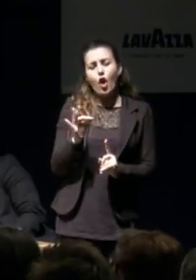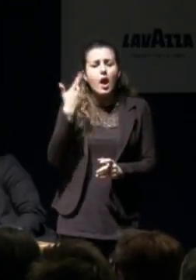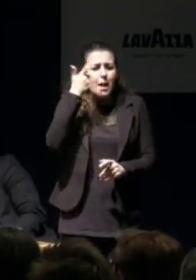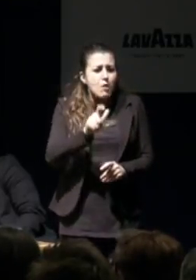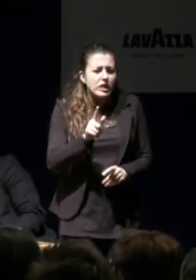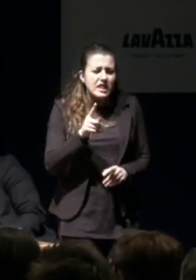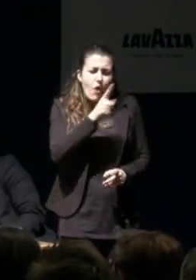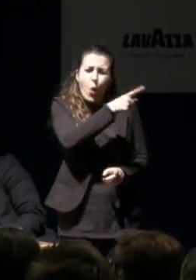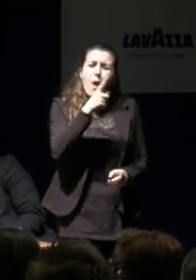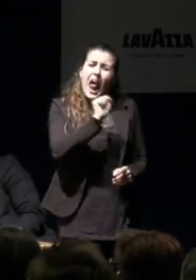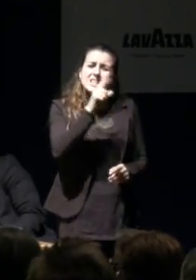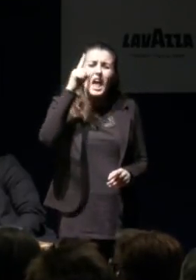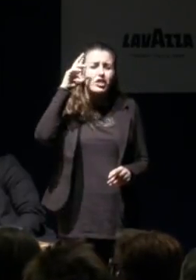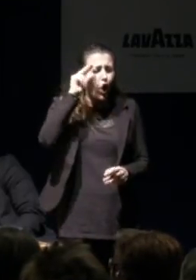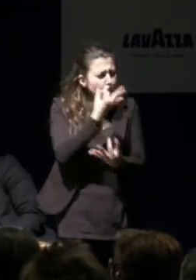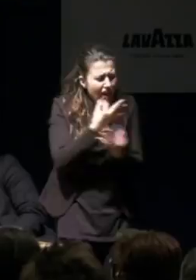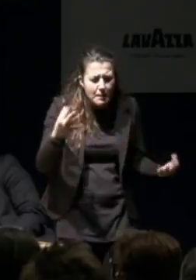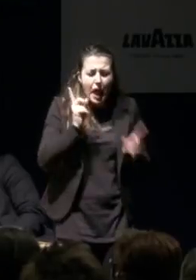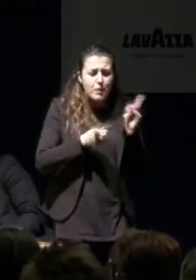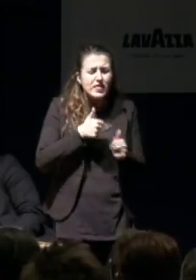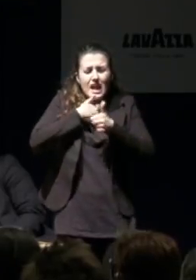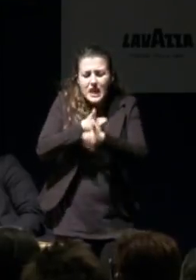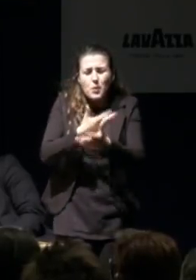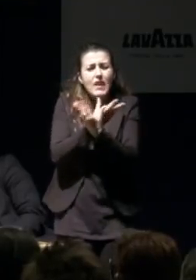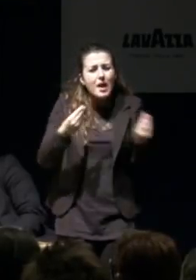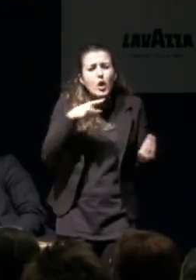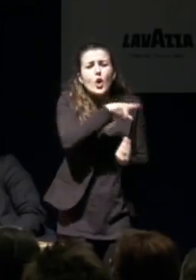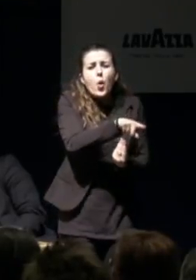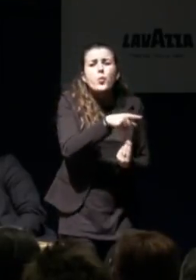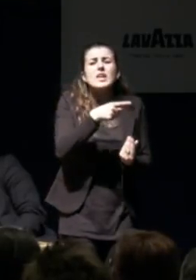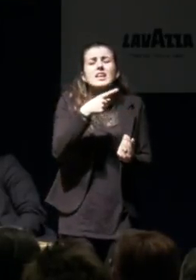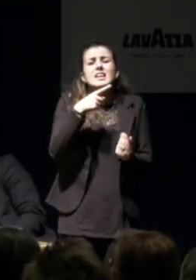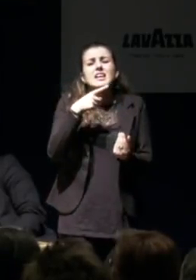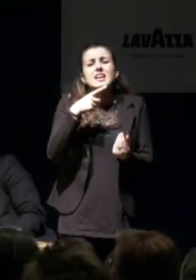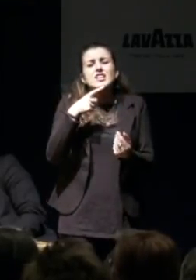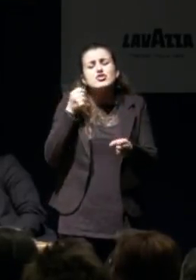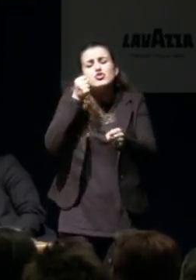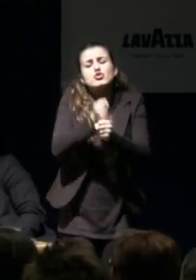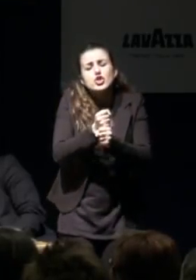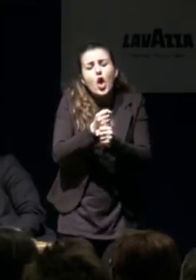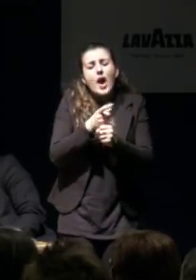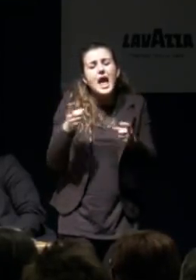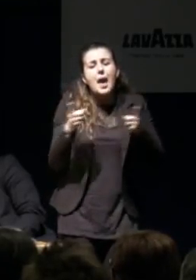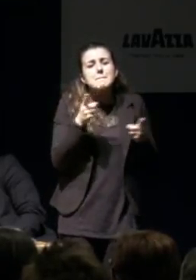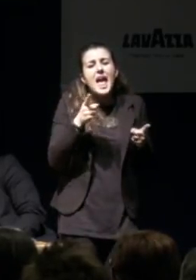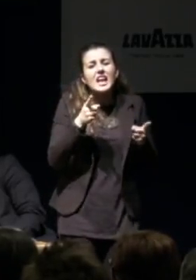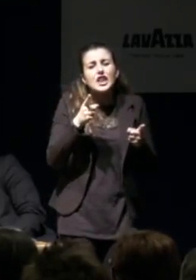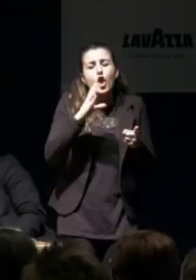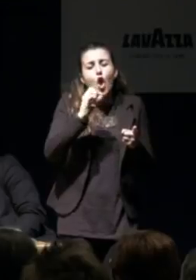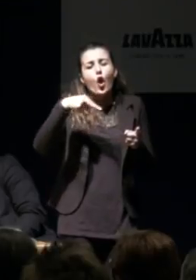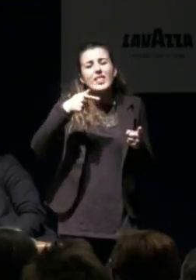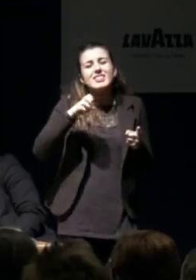politica la capiva la seguiva e aveva un approccio alla storia contemporanea italiana attraverso